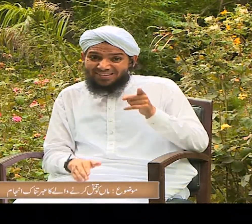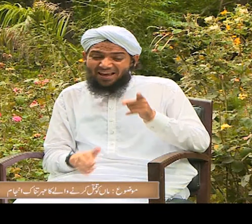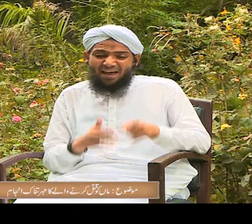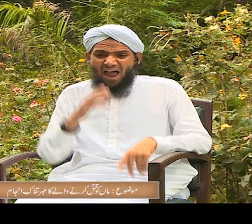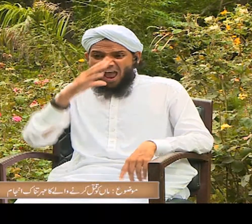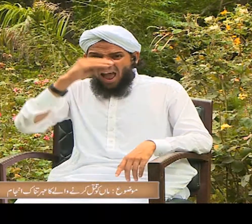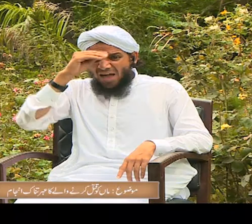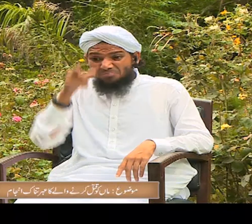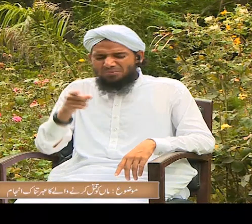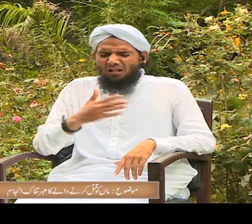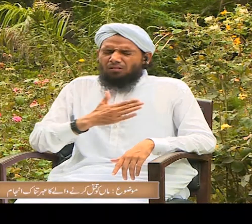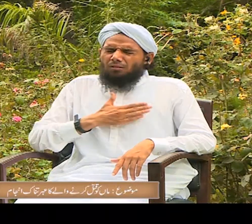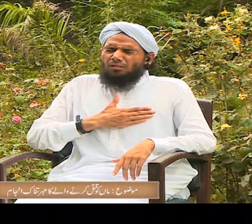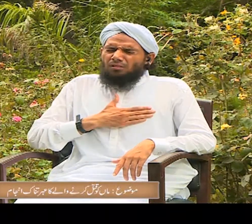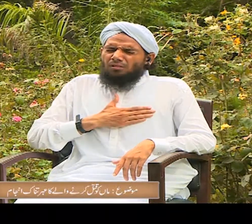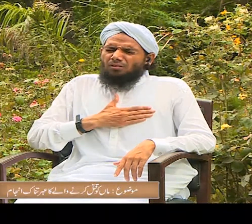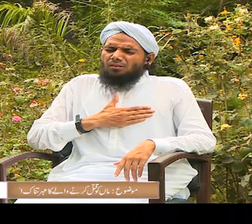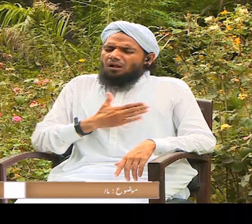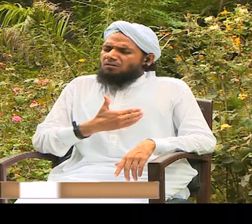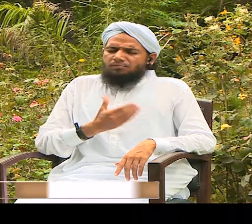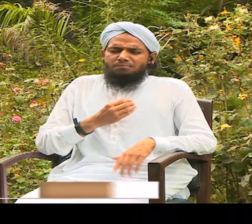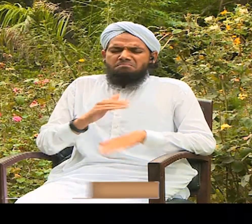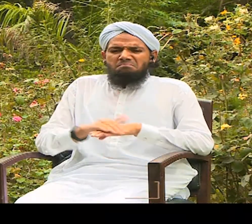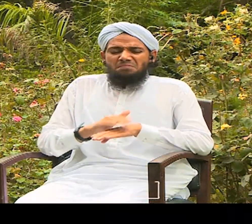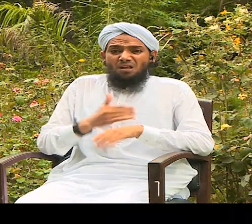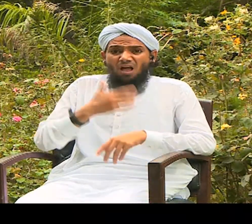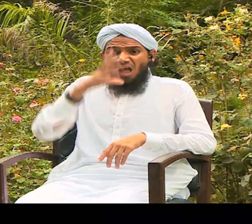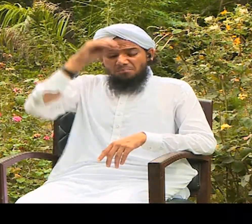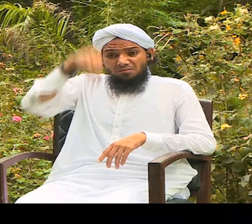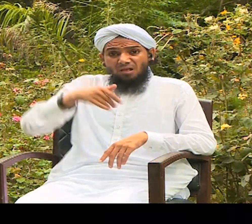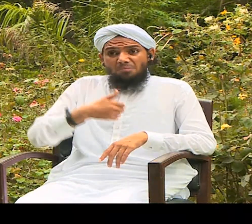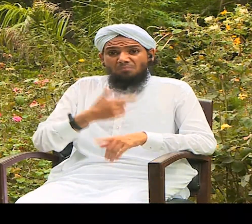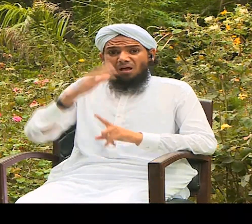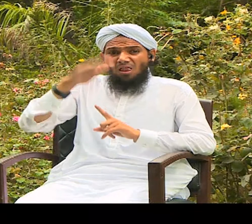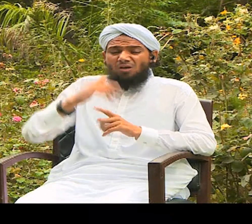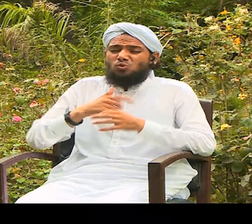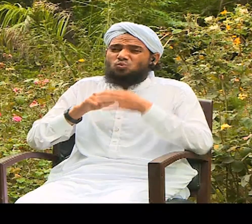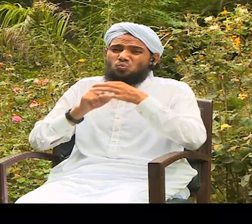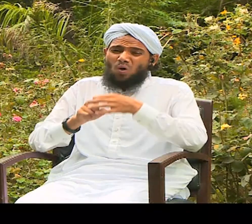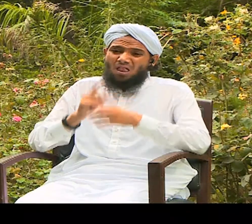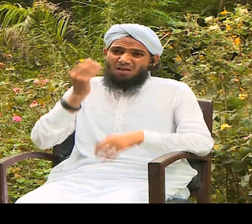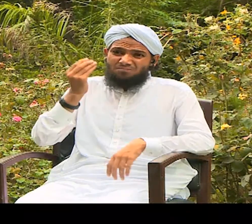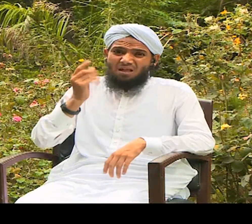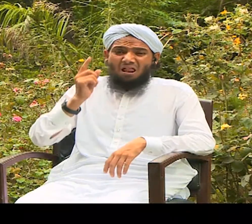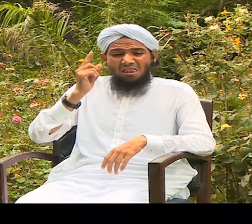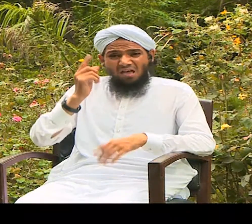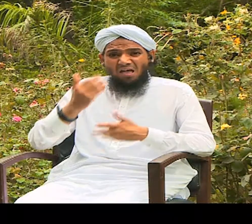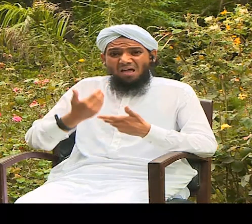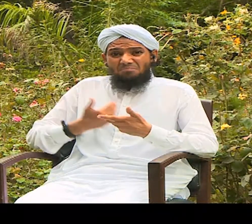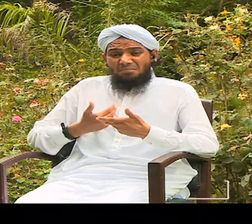کے دل میں تیرے لیے رحم ڈالے گا اور اس کے دل میں یہ بات ڈال دے گا کہ وہ اللہ پاک سے سوال کرے کہ اے اللہ